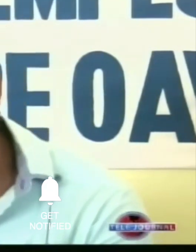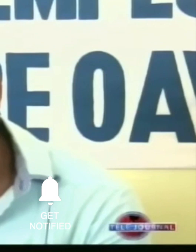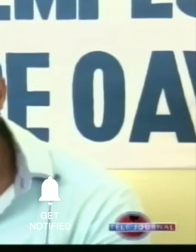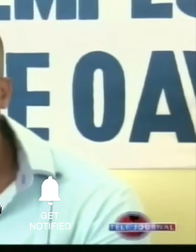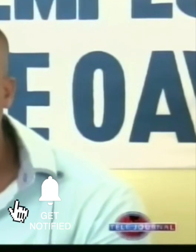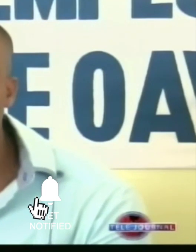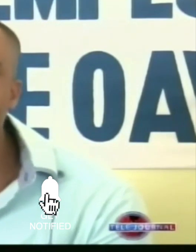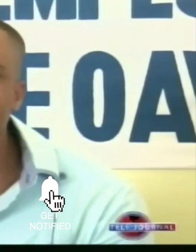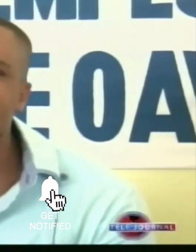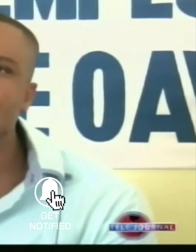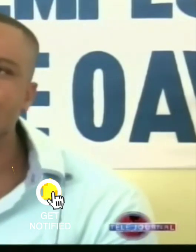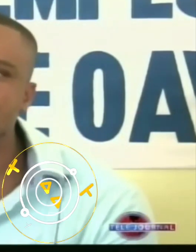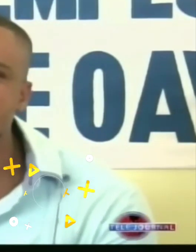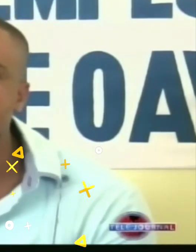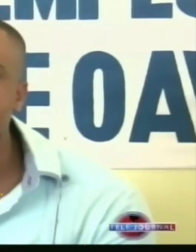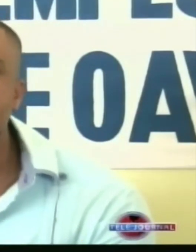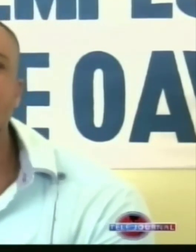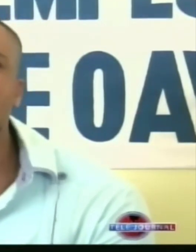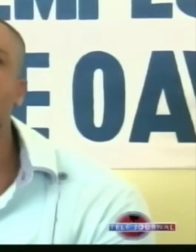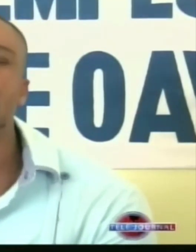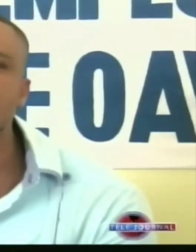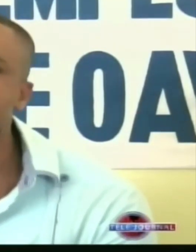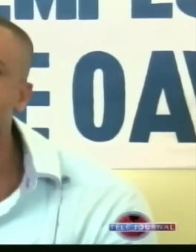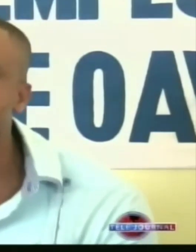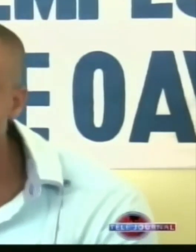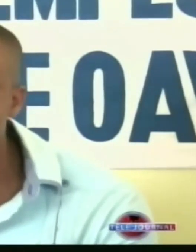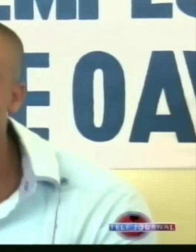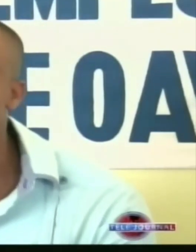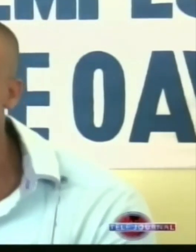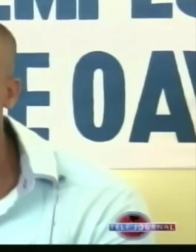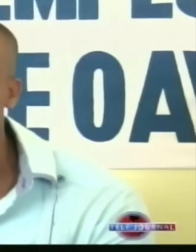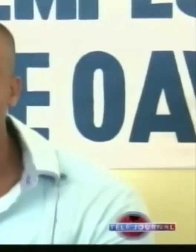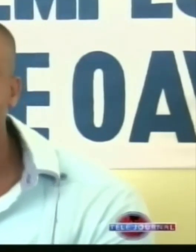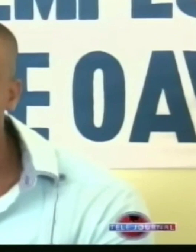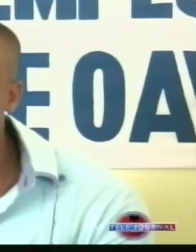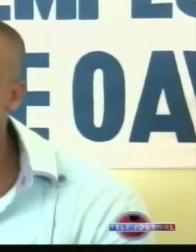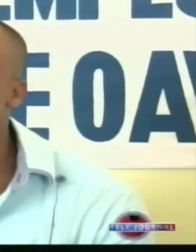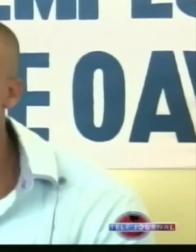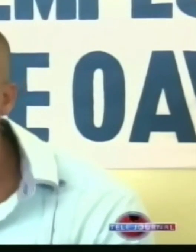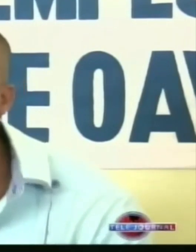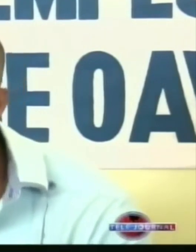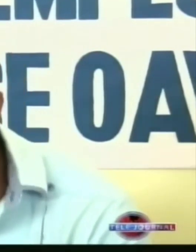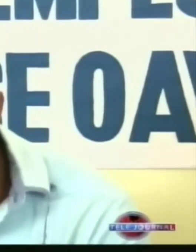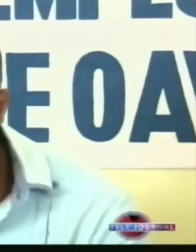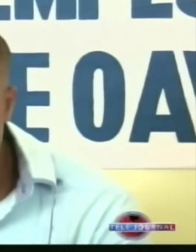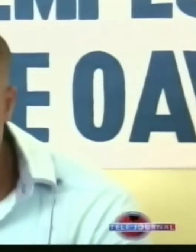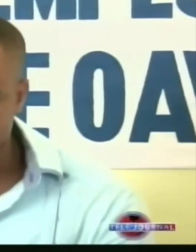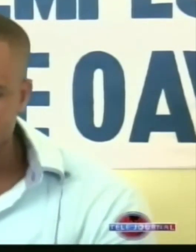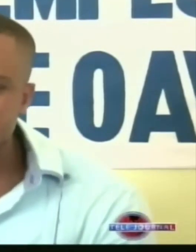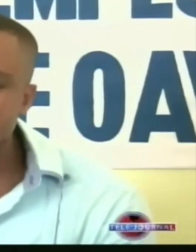2475 gouttes, même prix avec une machine, année 1995, qui a payé 2000 24, 75 gouttes, c'est pas